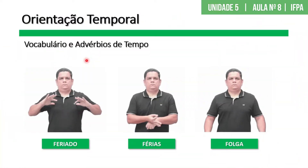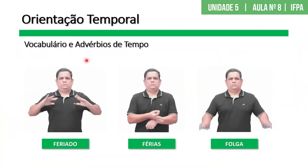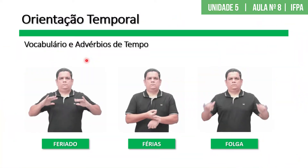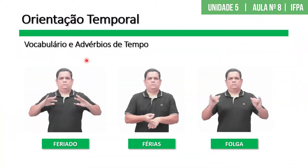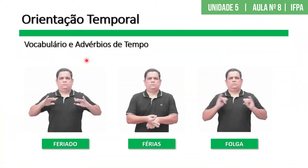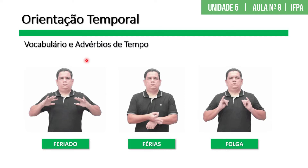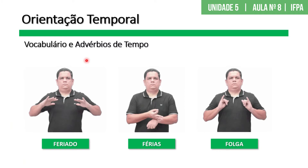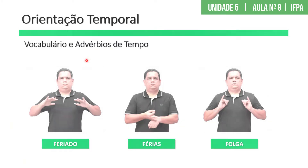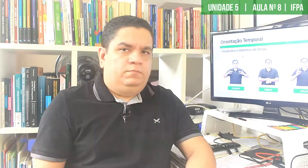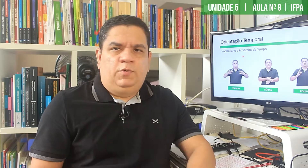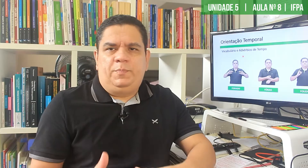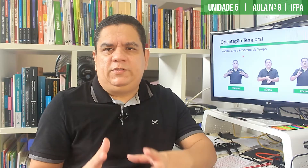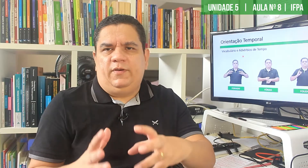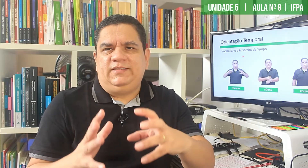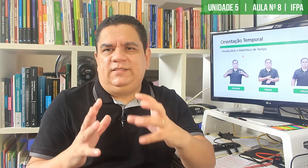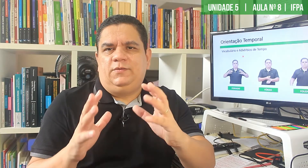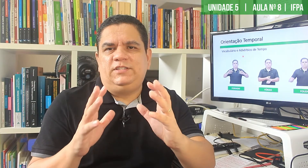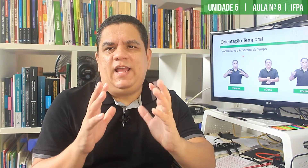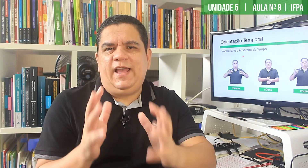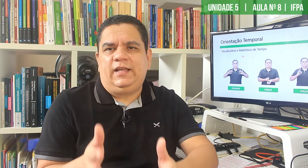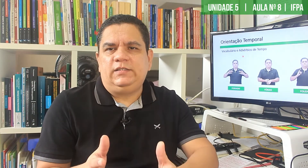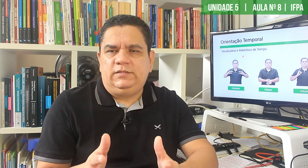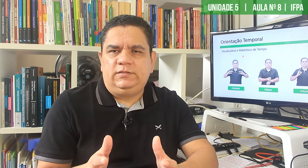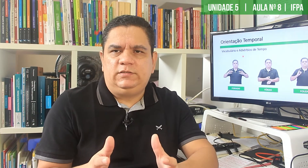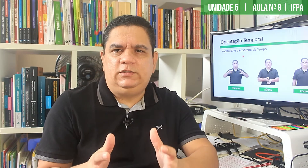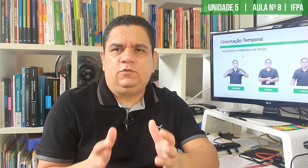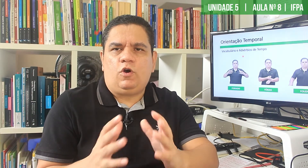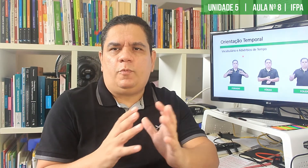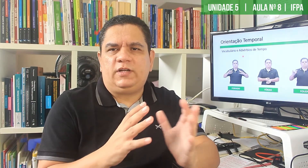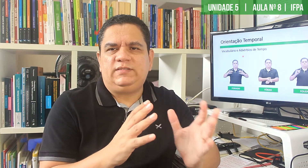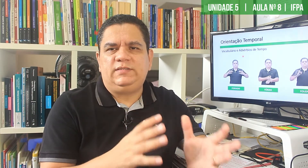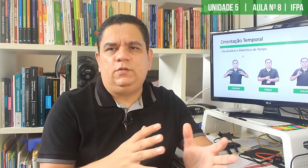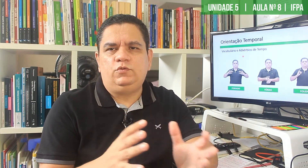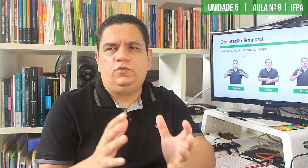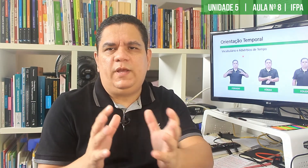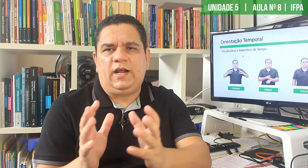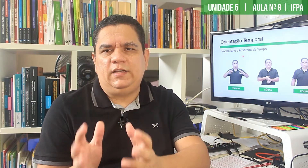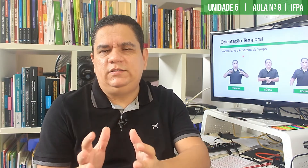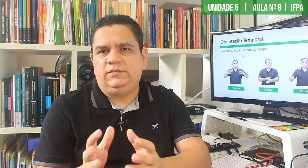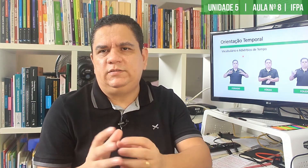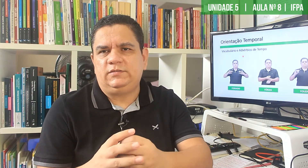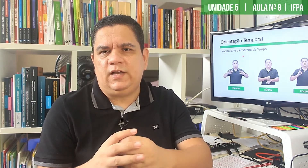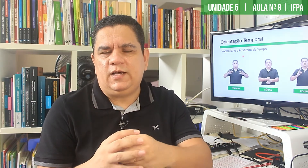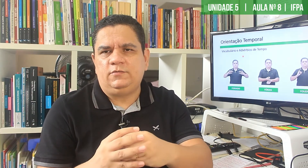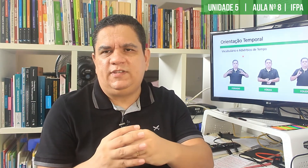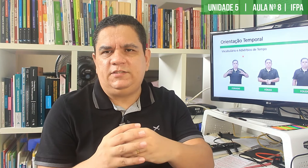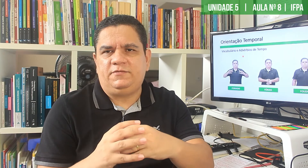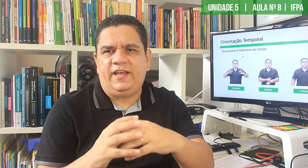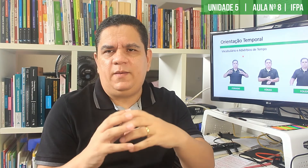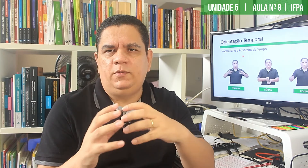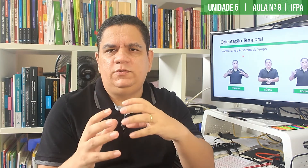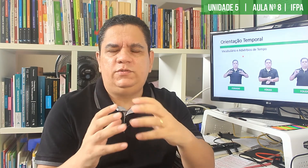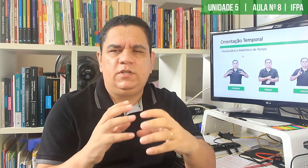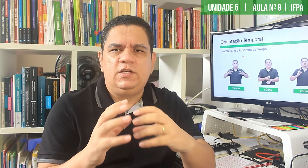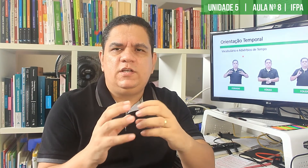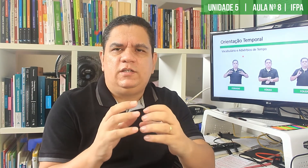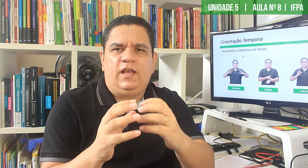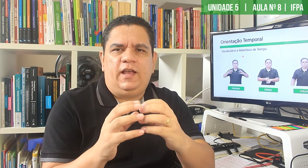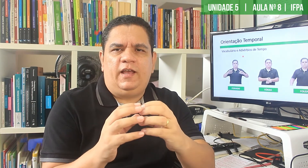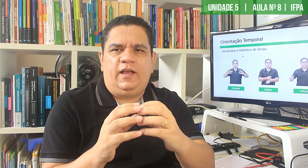Bom, pessoal, essas são as regras de incorporação dos numerais, tá? Nos advérbios,